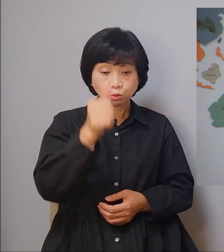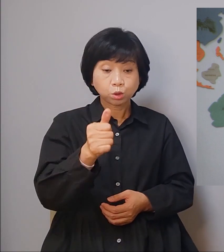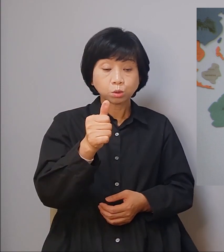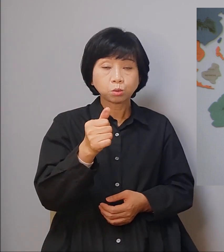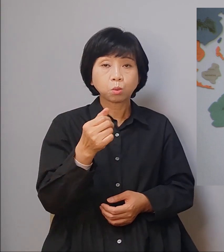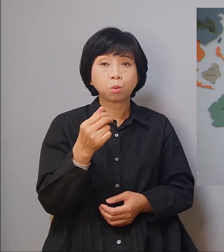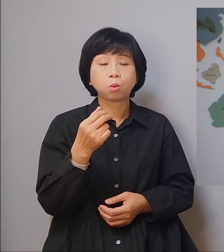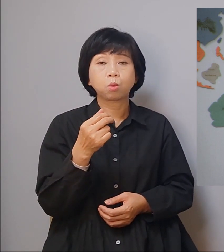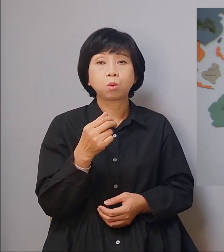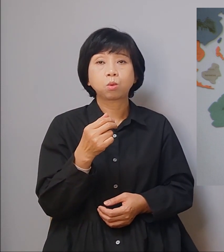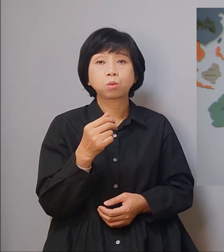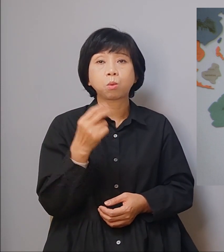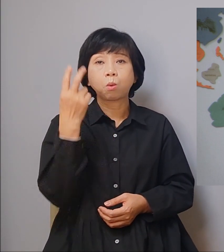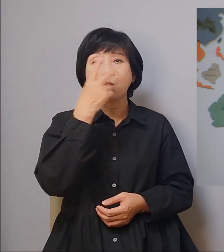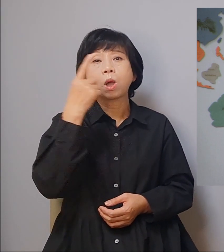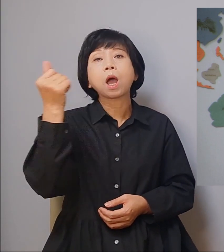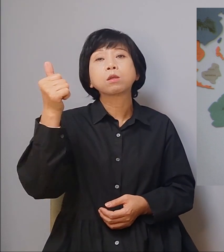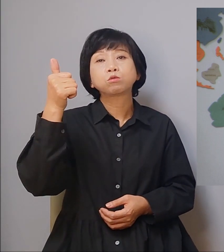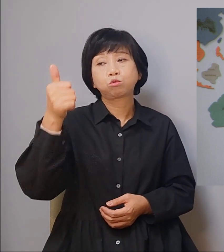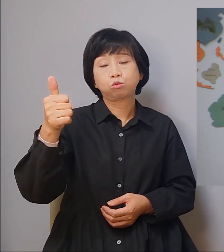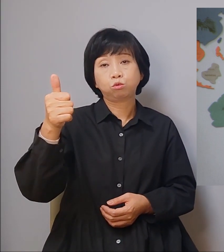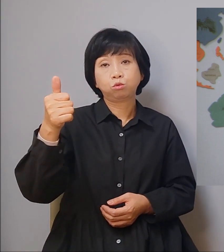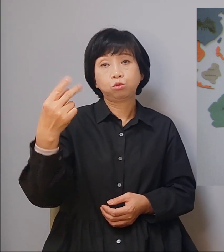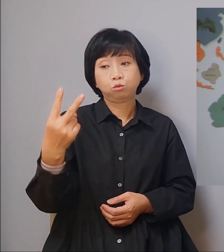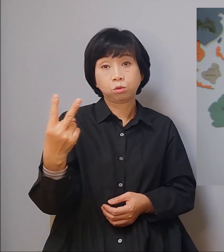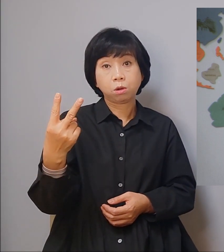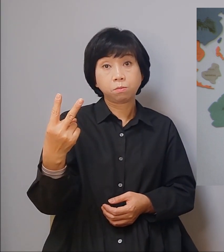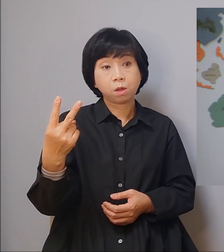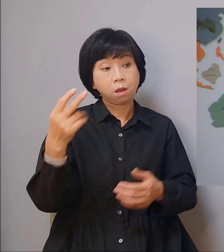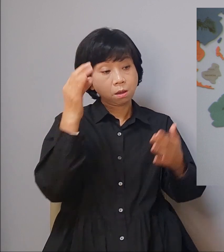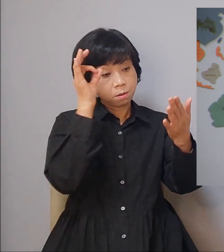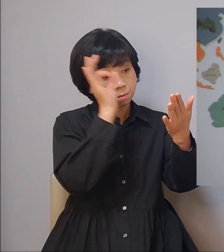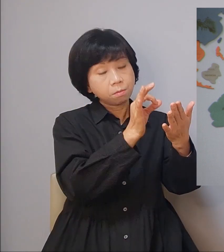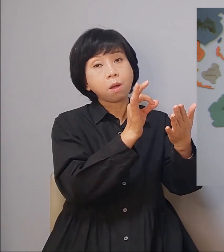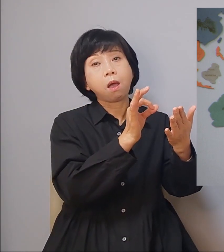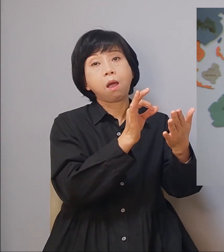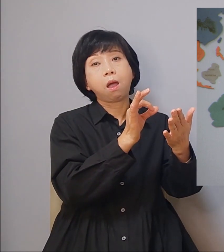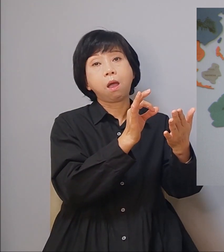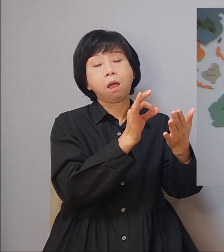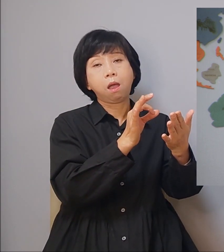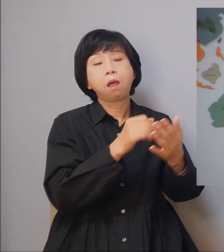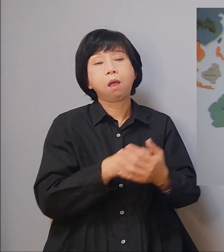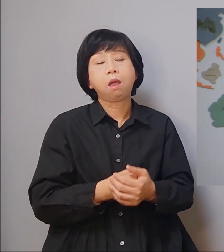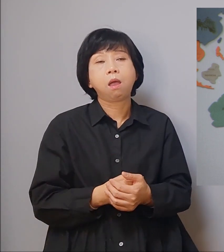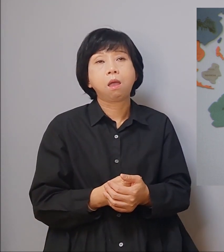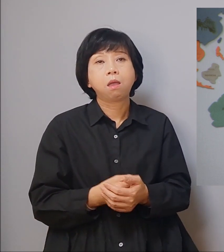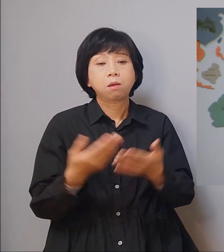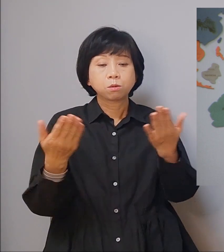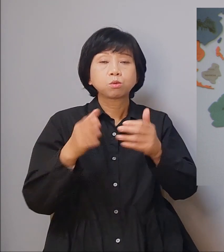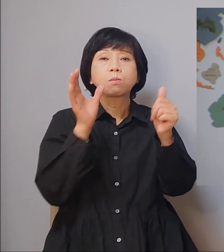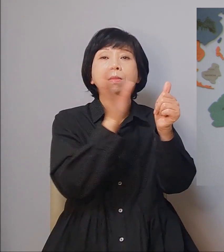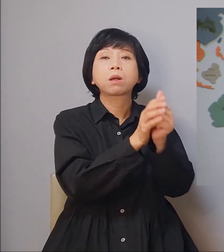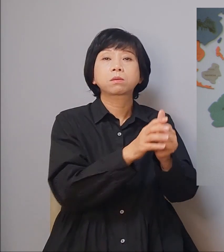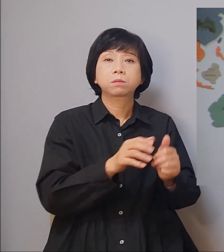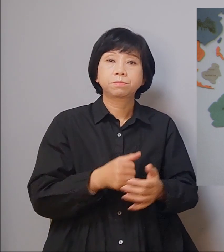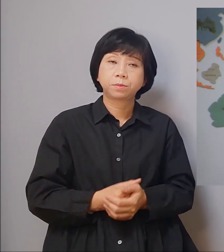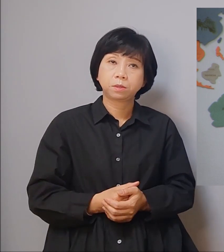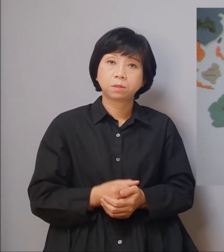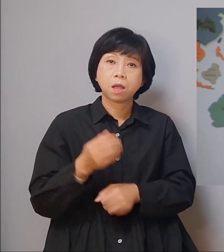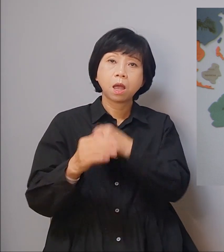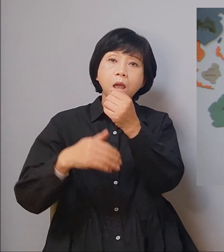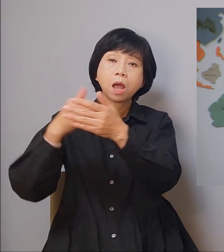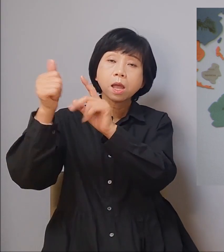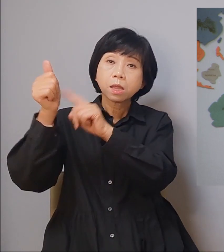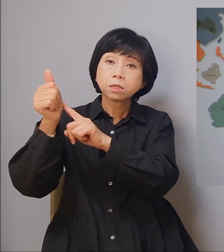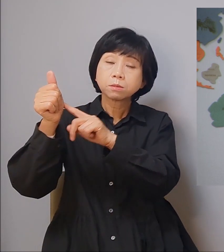그래서 그에게 다 요셉에게 맡기는 것을 볼 수 있습니다. 하나님은 지금 요셉에게 무언가